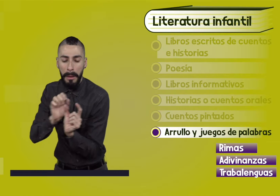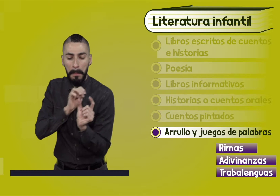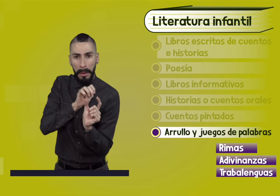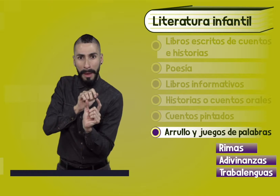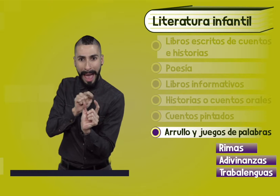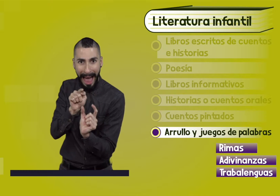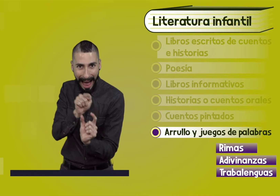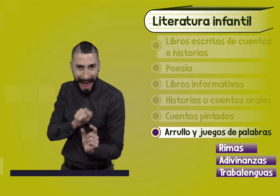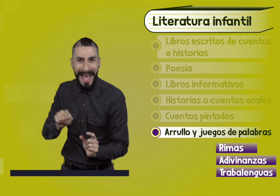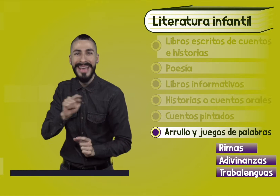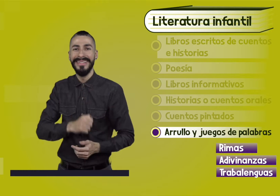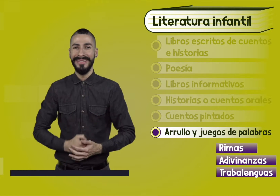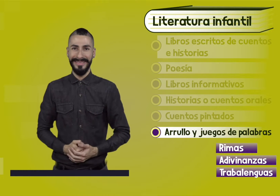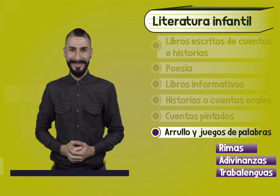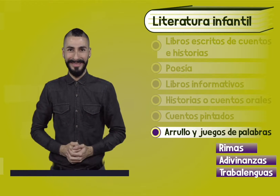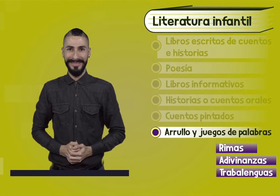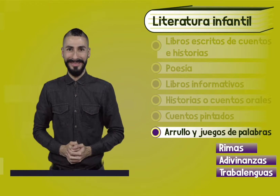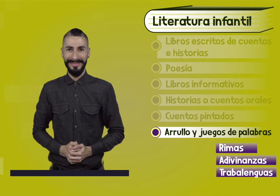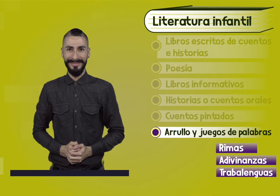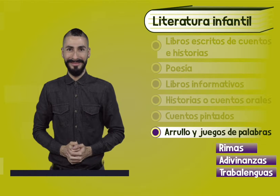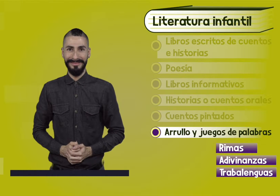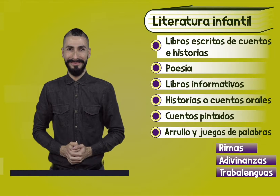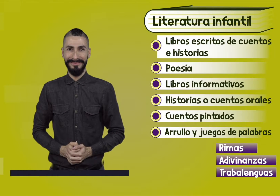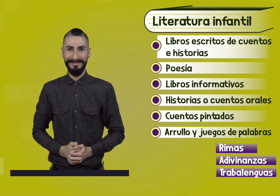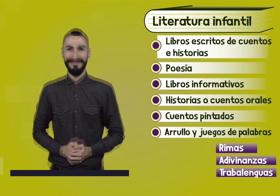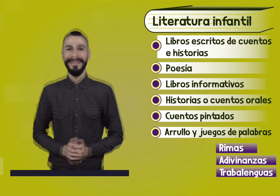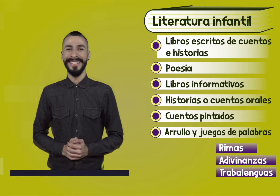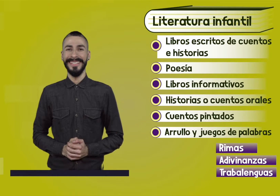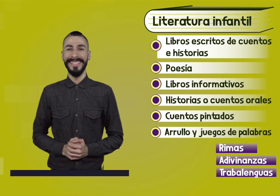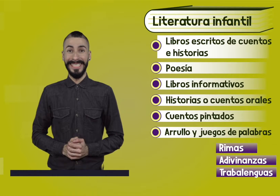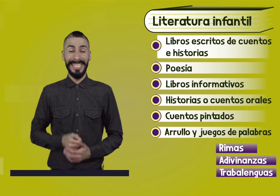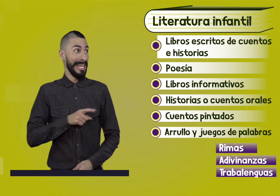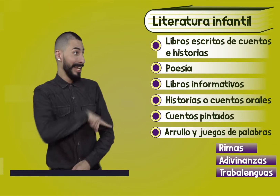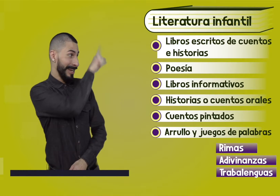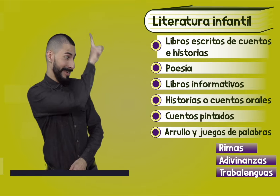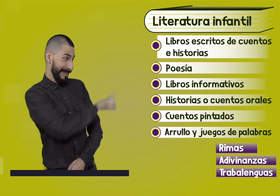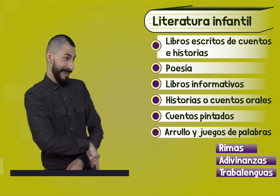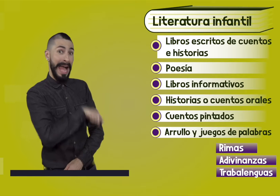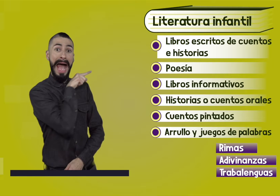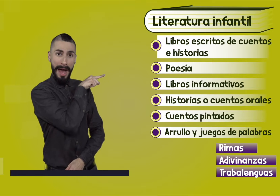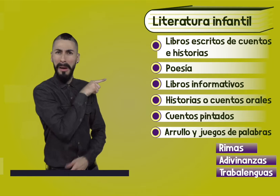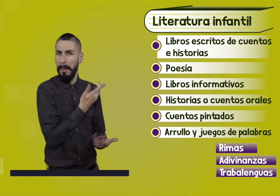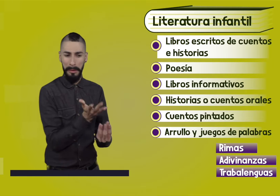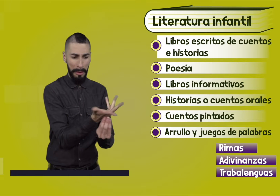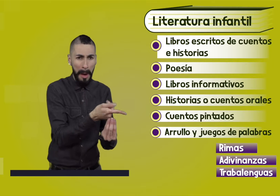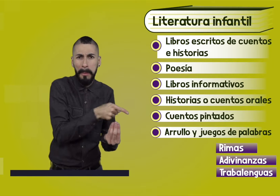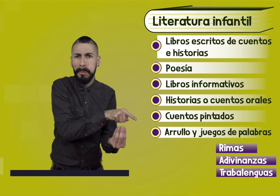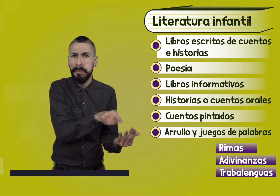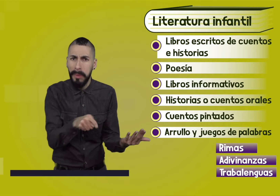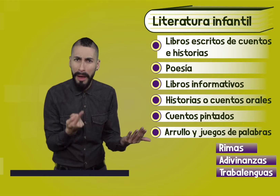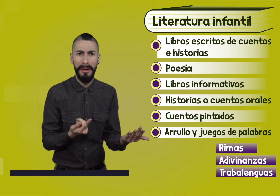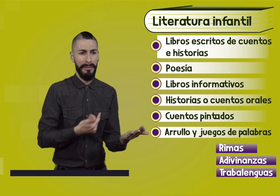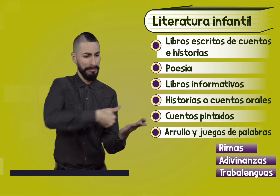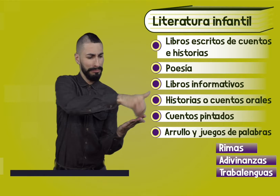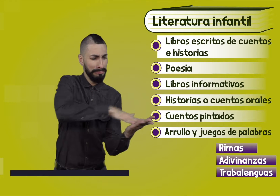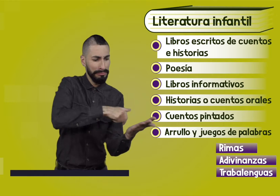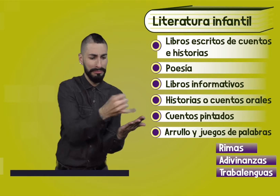ejemplo mi, me, ma, me. Todas estas expresiones de literatura infantil, junto con el arte,